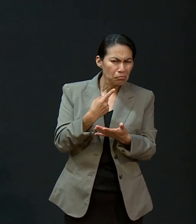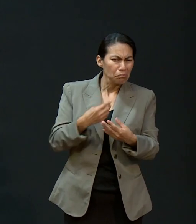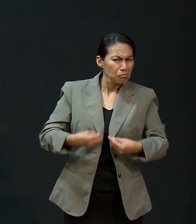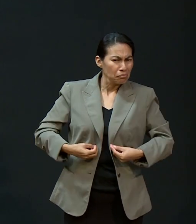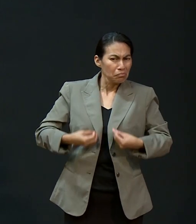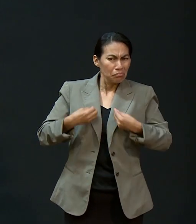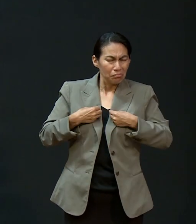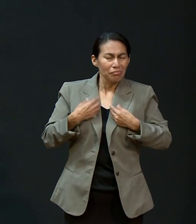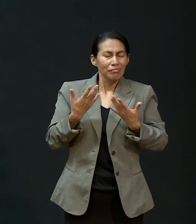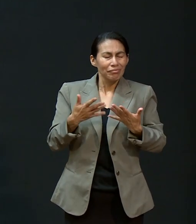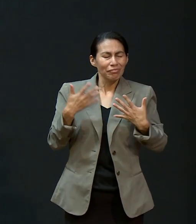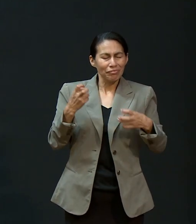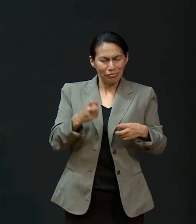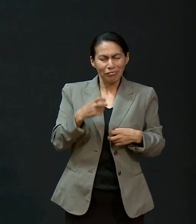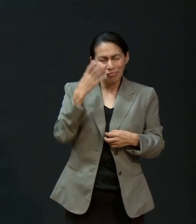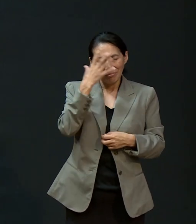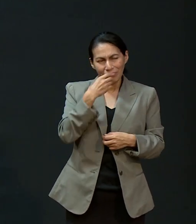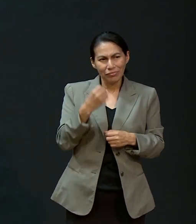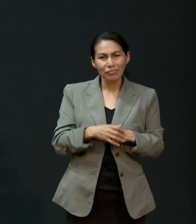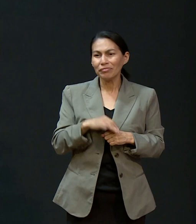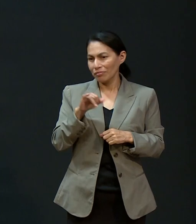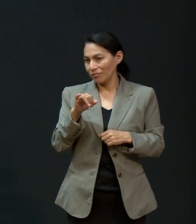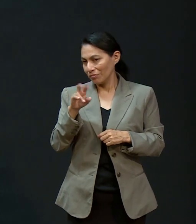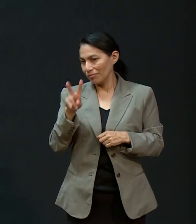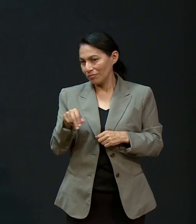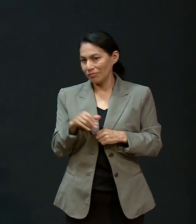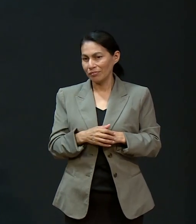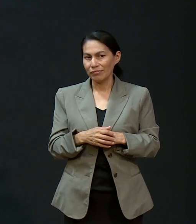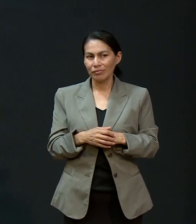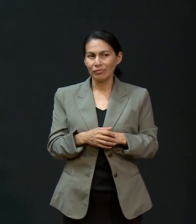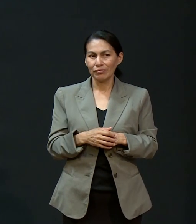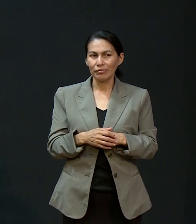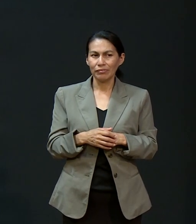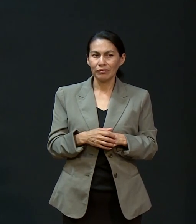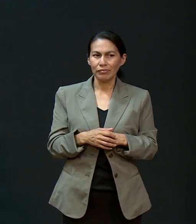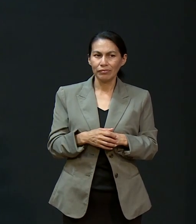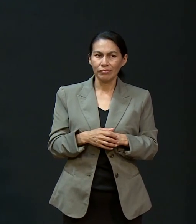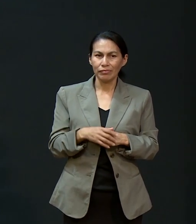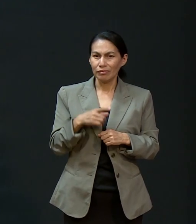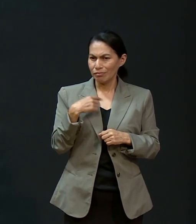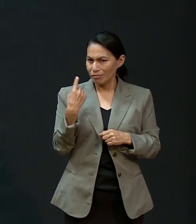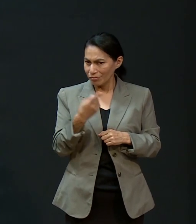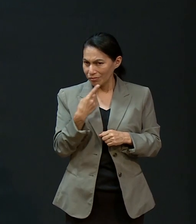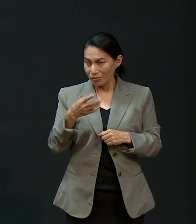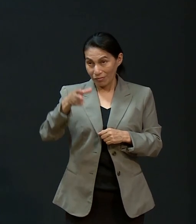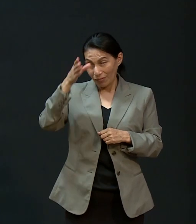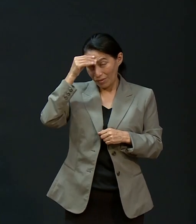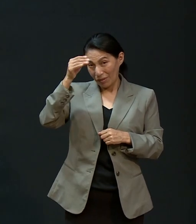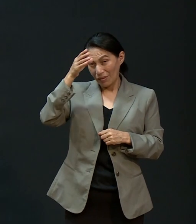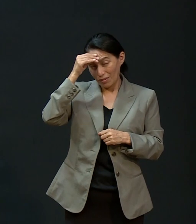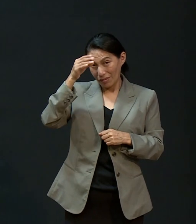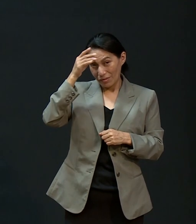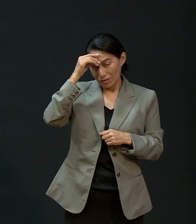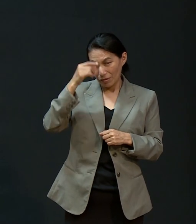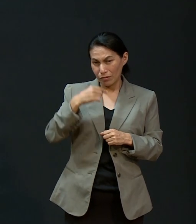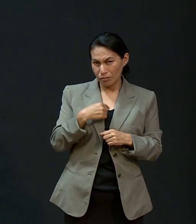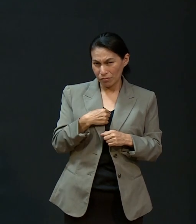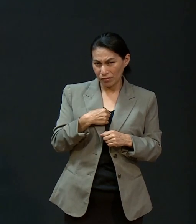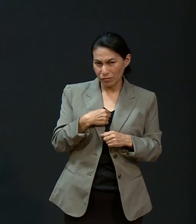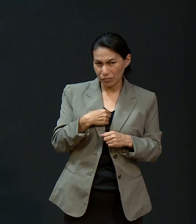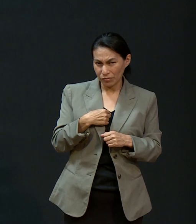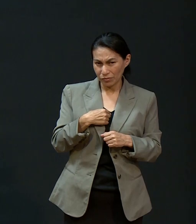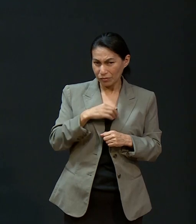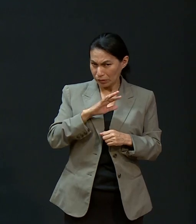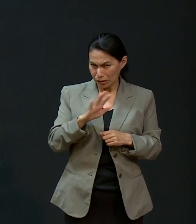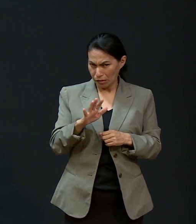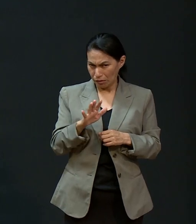parte de nuestra propia vida, ¿no? Así es. Qué lindo. Y pues estamos en constante aprendizaje. No significa que